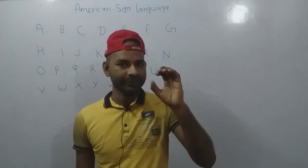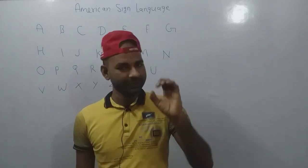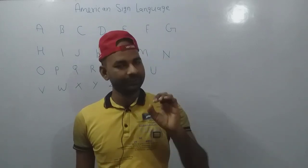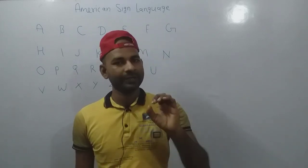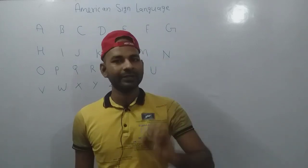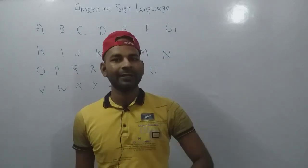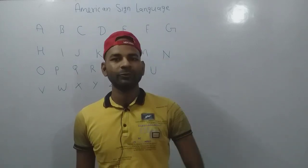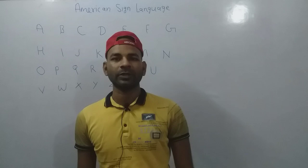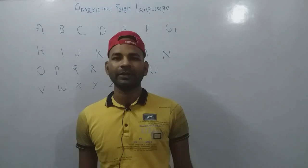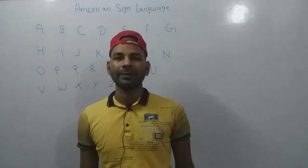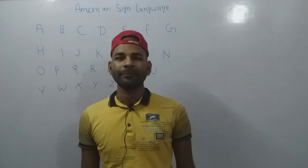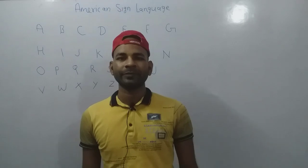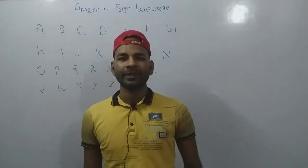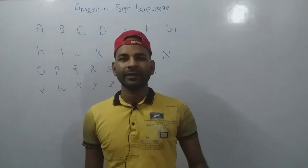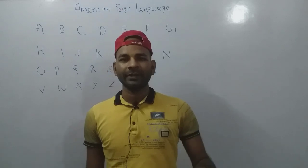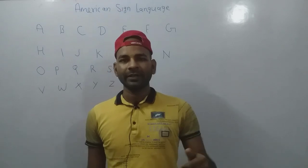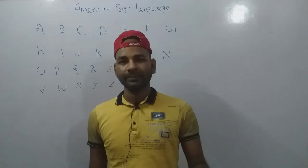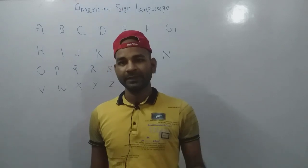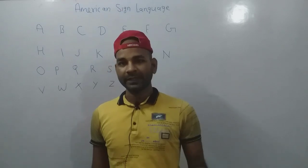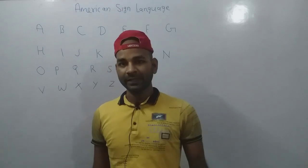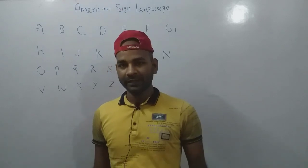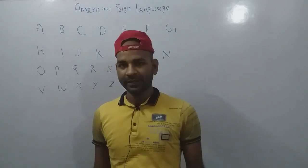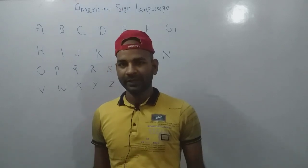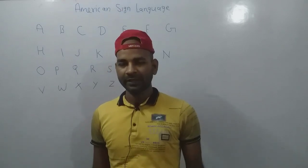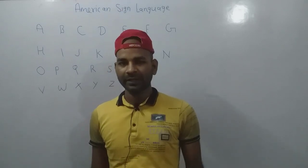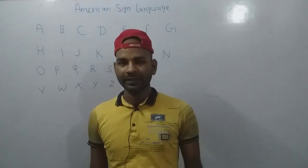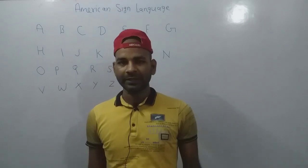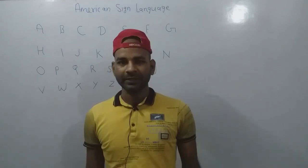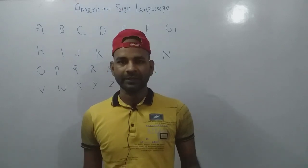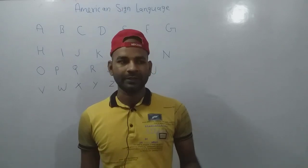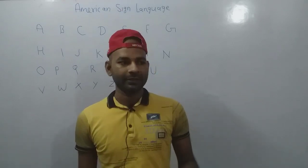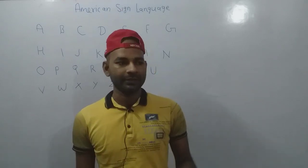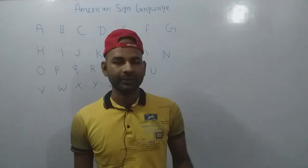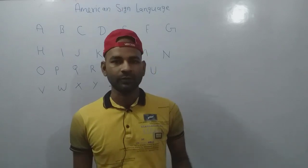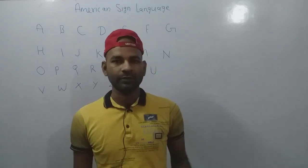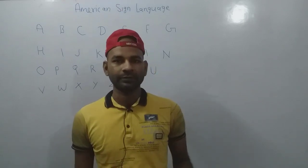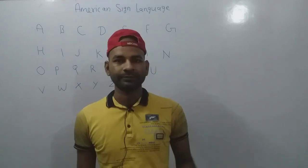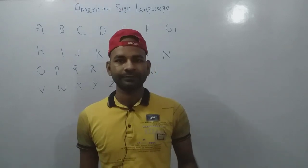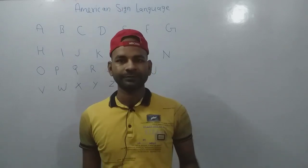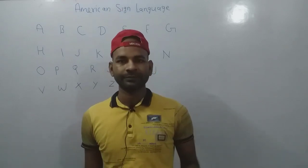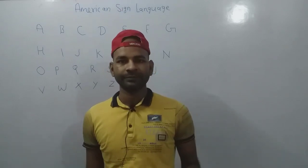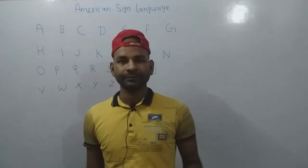ये रहा दूसरा वाला। अब इसके आगे एक